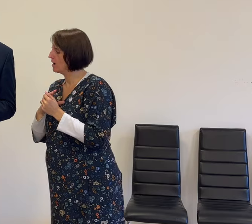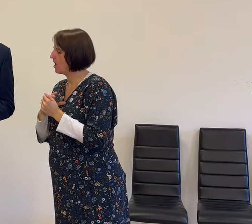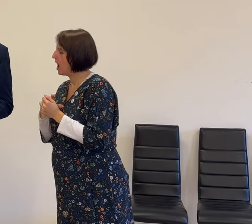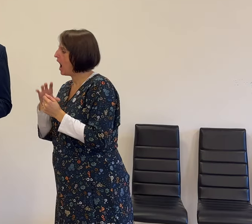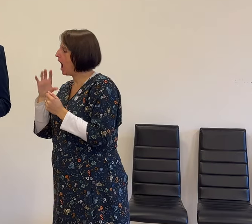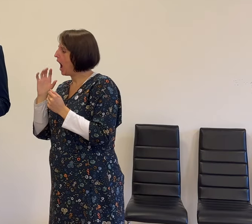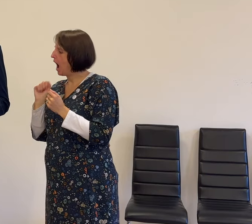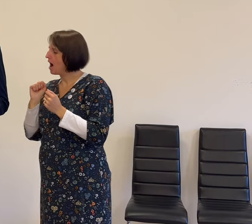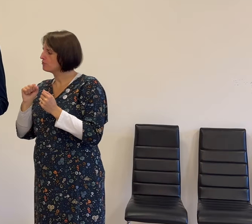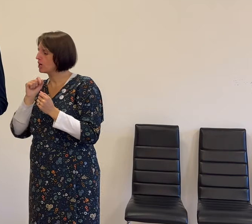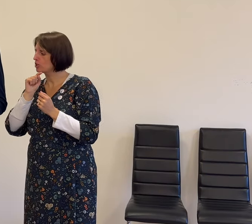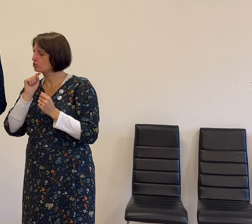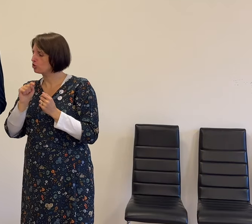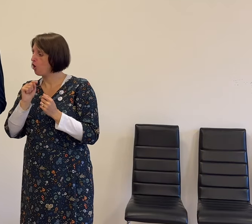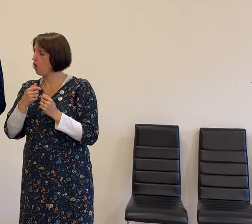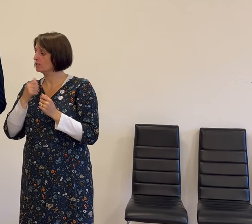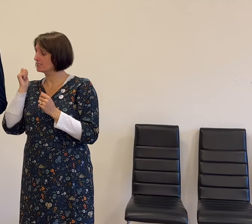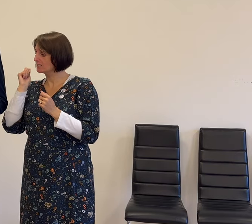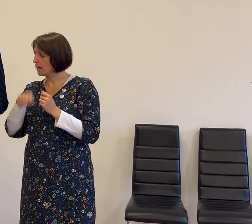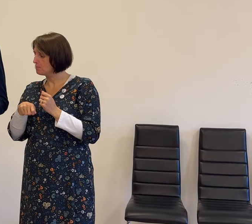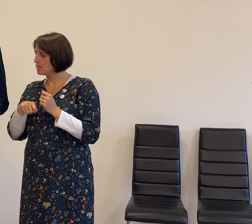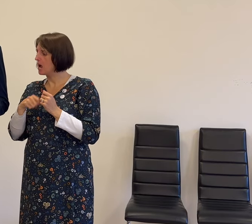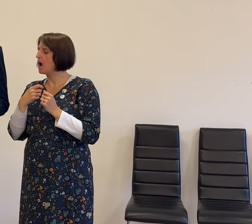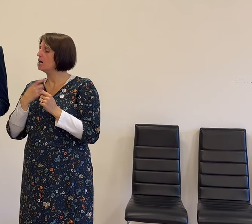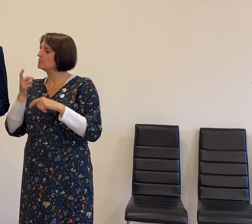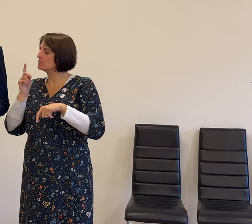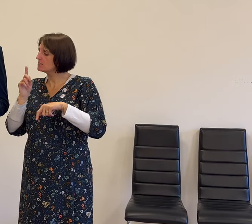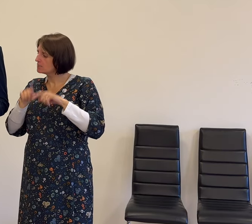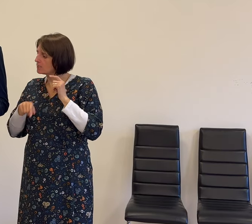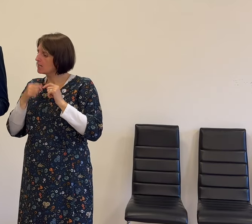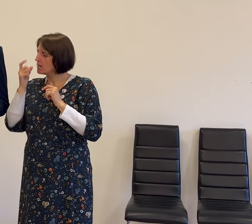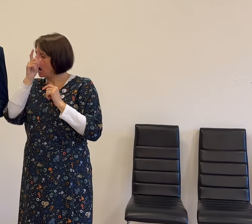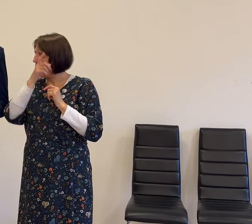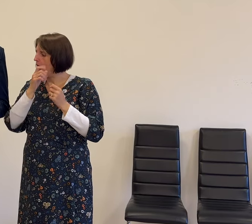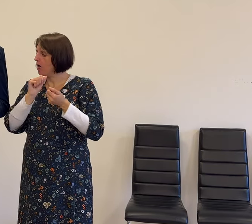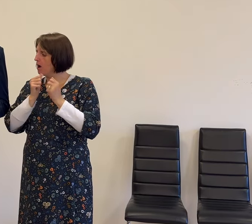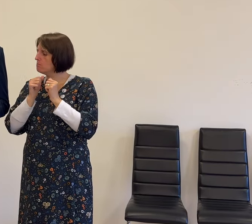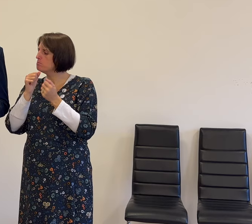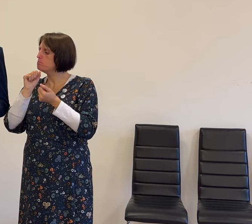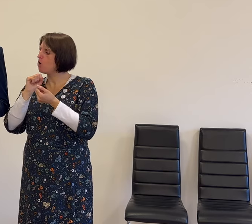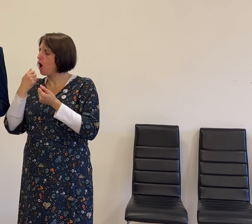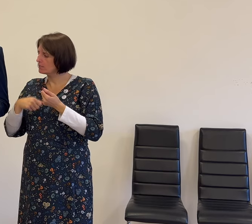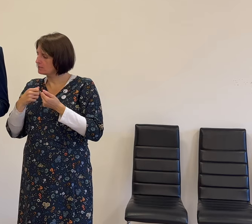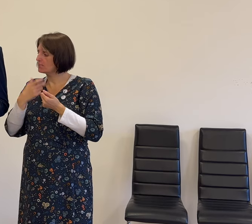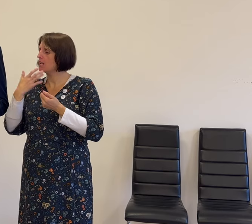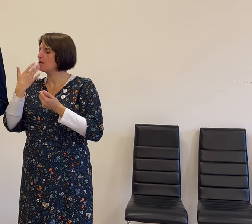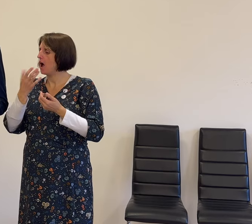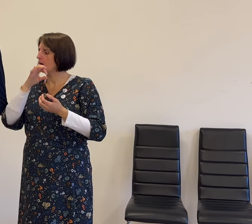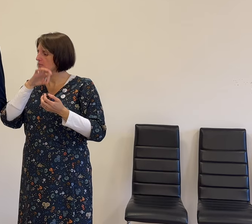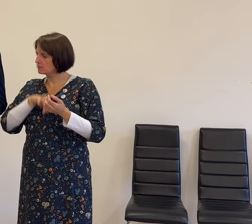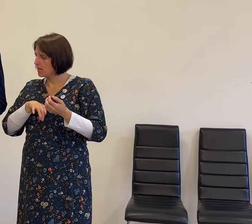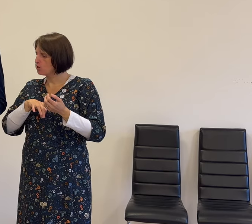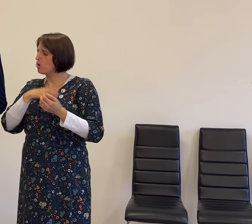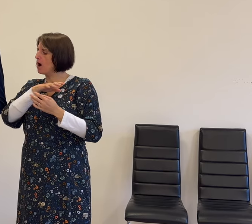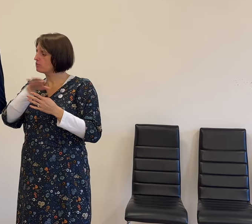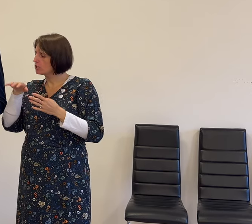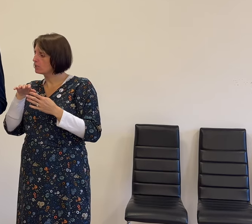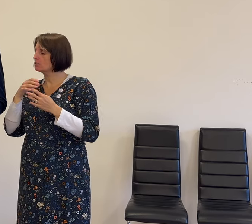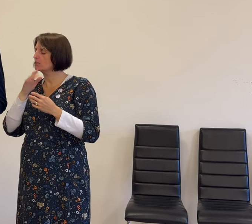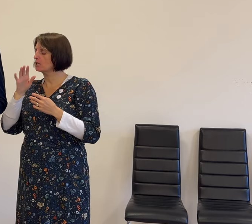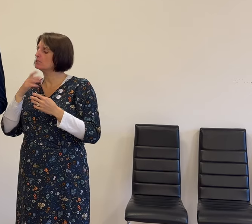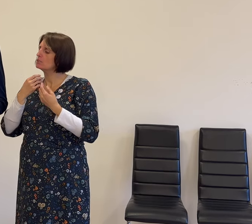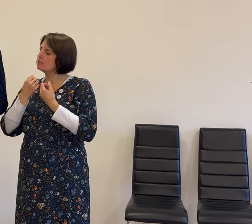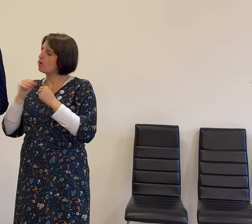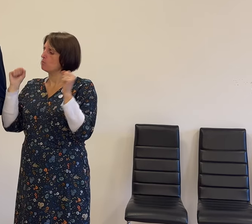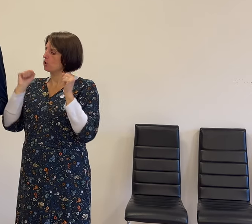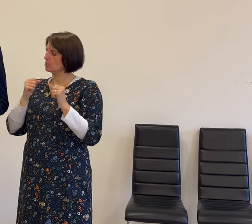Avšak toho, kdo ho zabije, zahrne král velikým bohatstvím, dá mu svou dceru a jeho rod učiní v Izraeli svobodný. David se